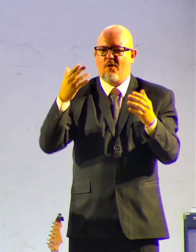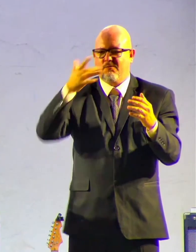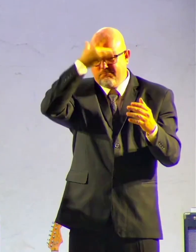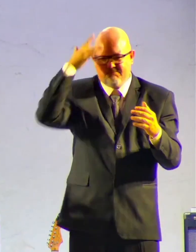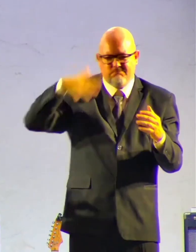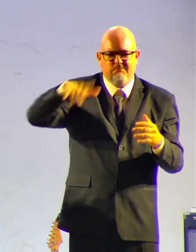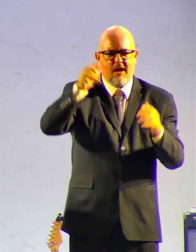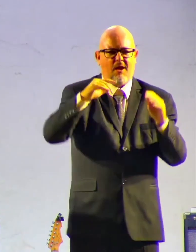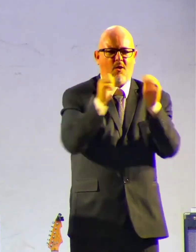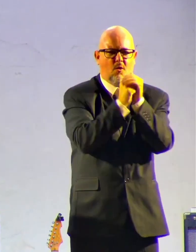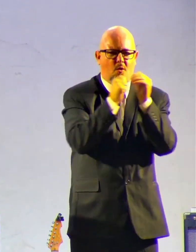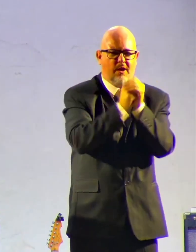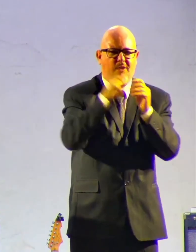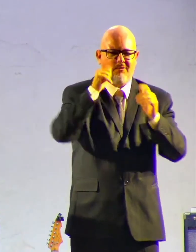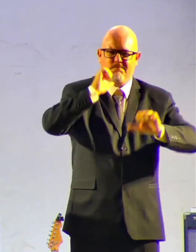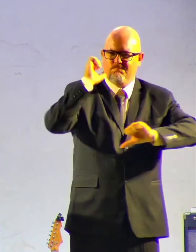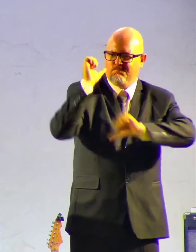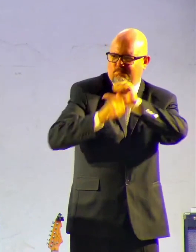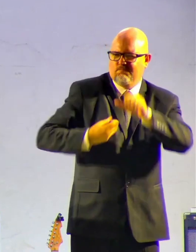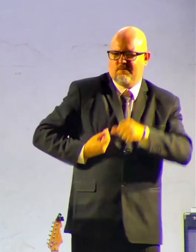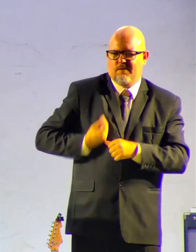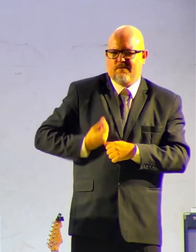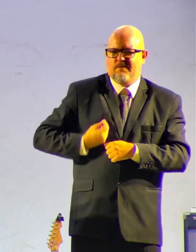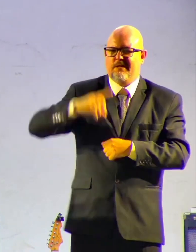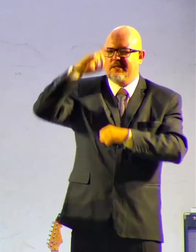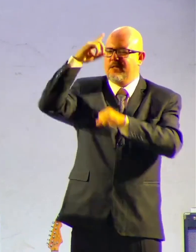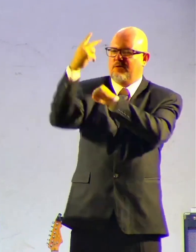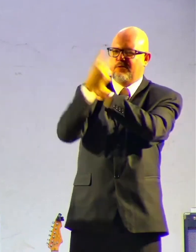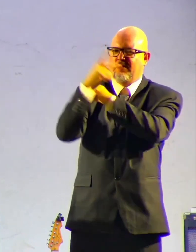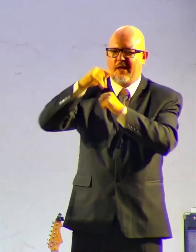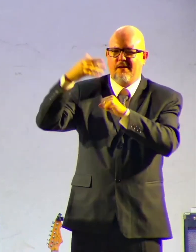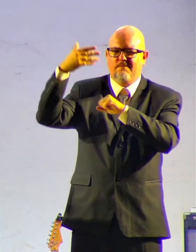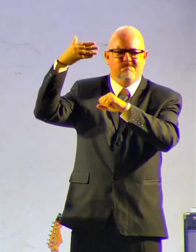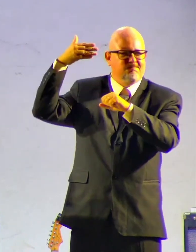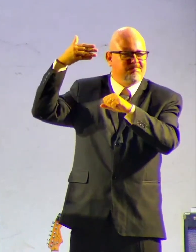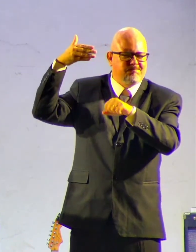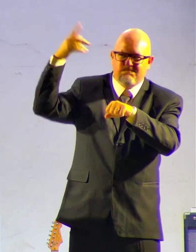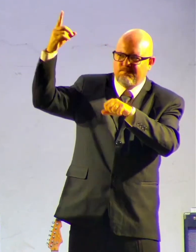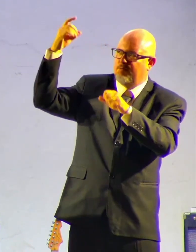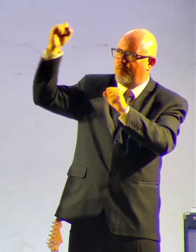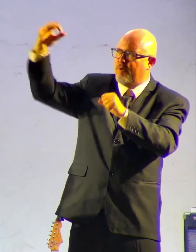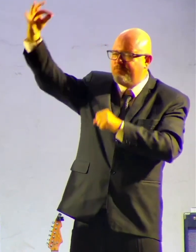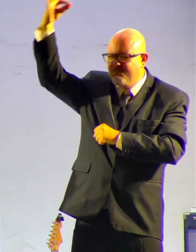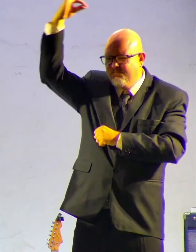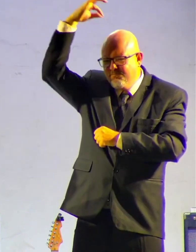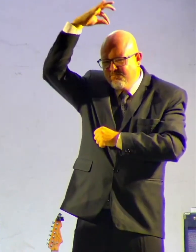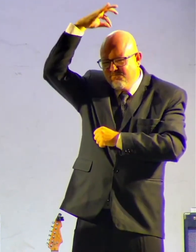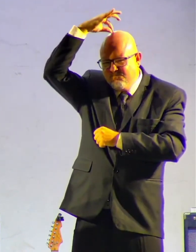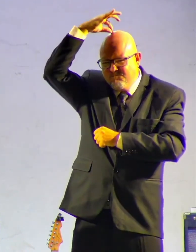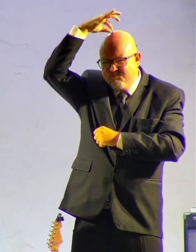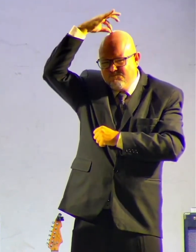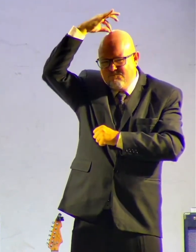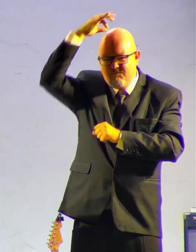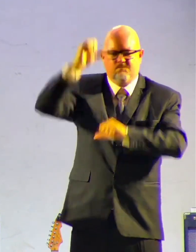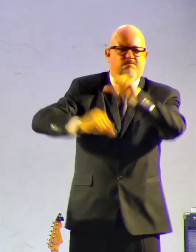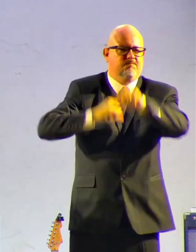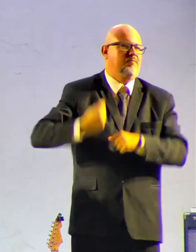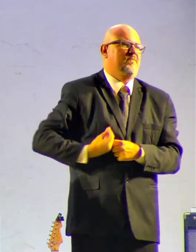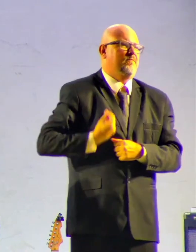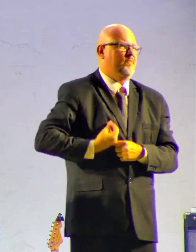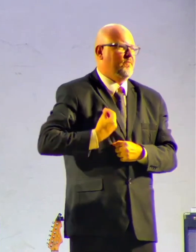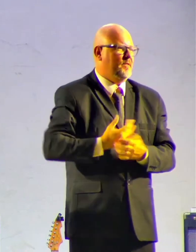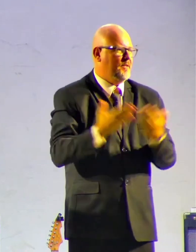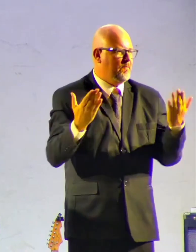orando por avivamento, aguardando dos céus uma visitação poderosa do Espírito Santo. Eu